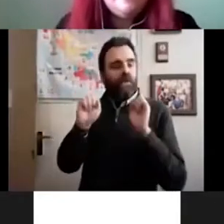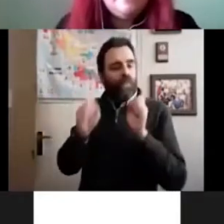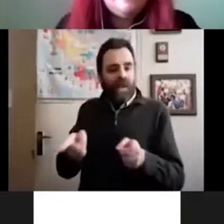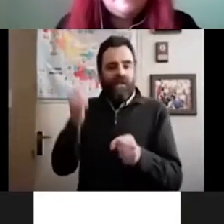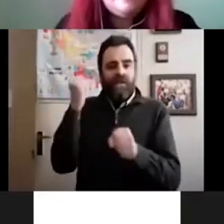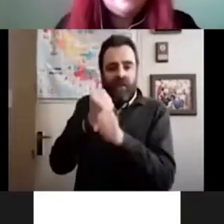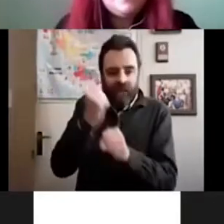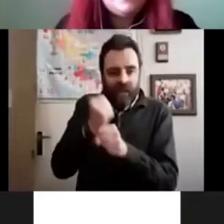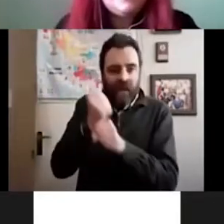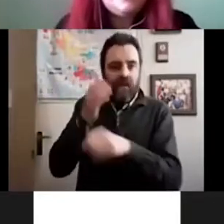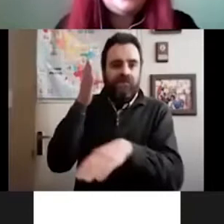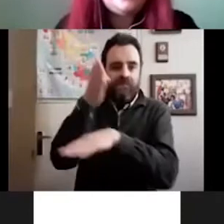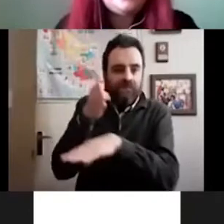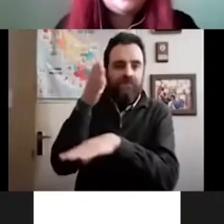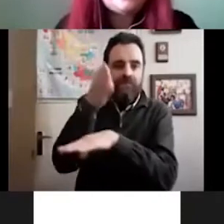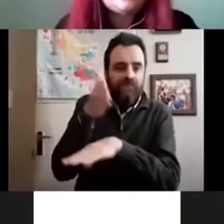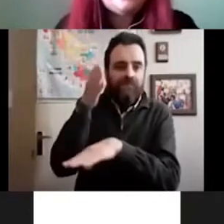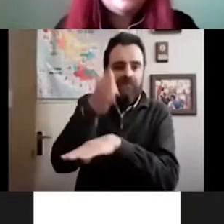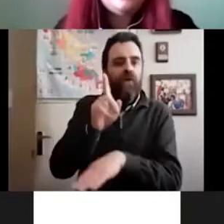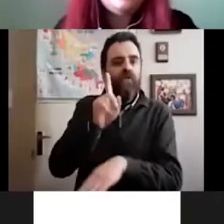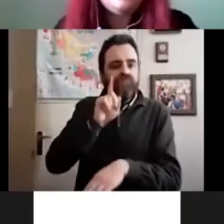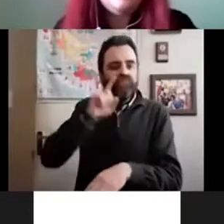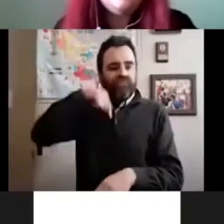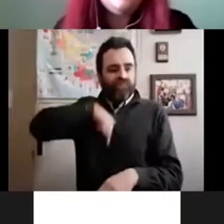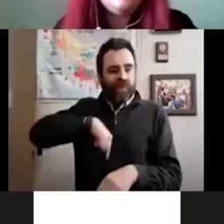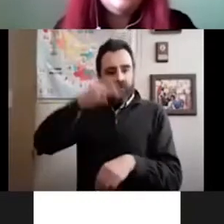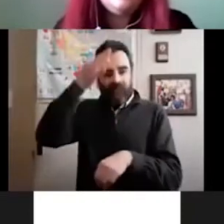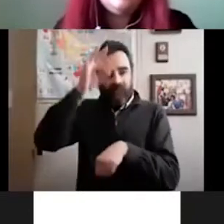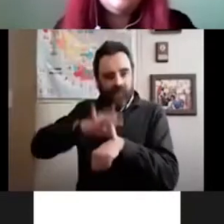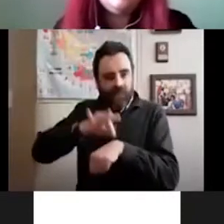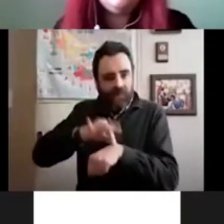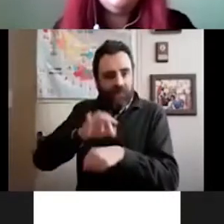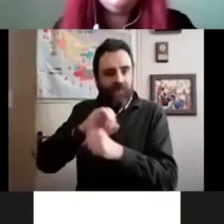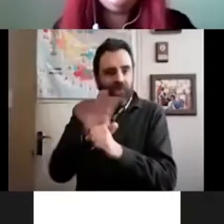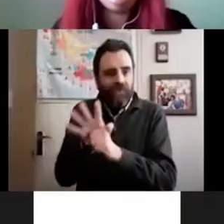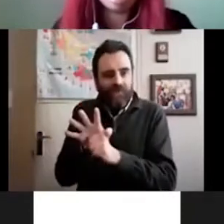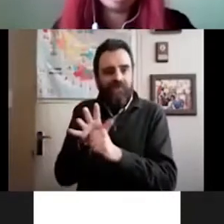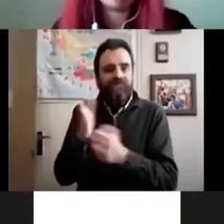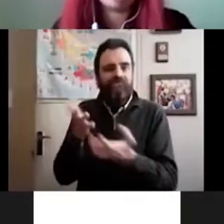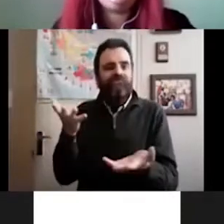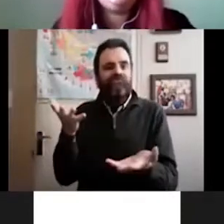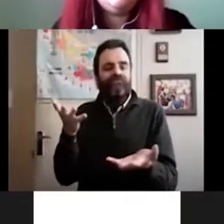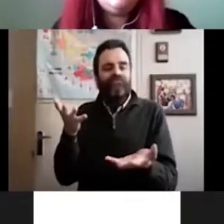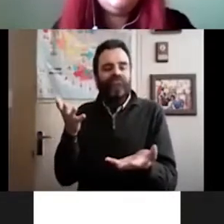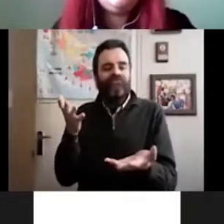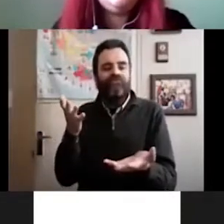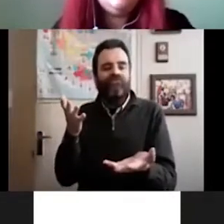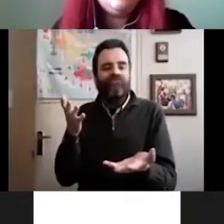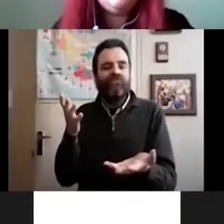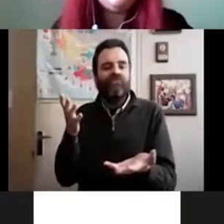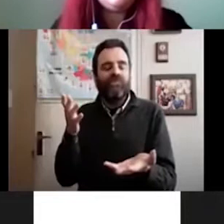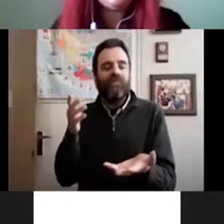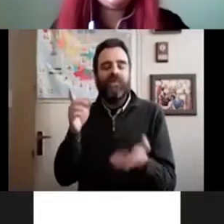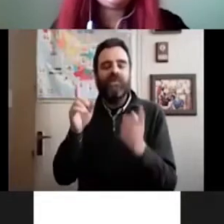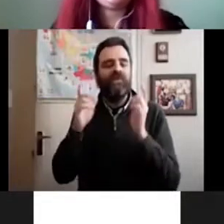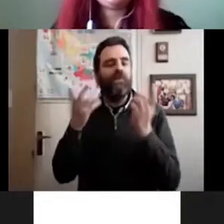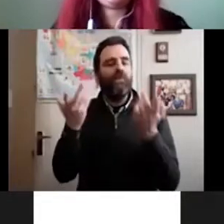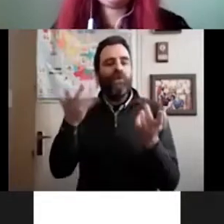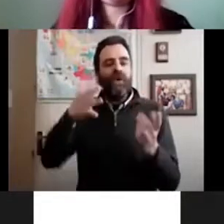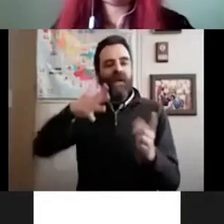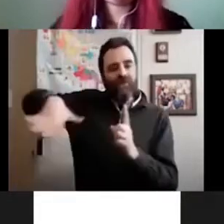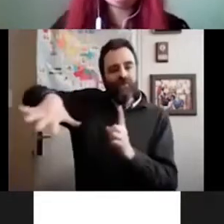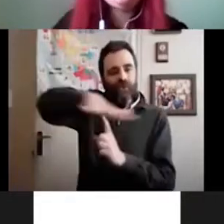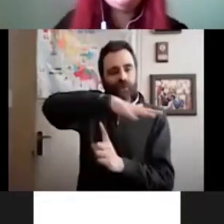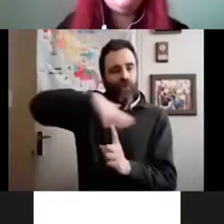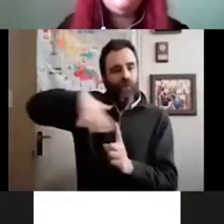manejarse económicamente en este momento. Bueno, la mamá igual trabajaba y asistía, luego se enfermó de coronavirus.